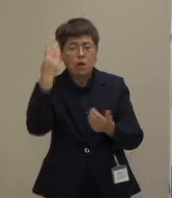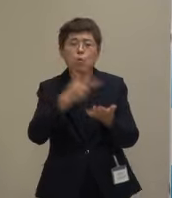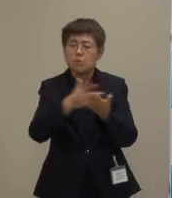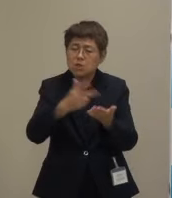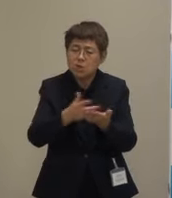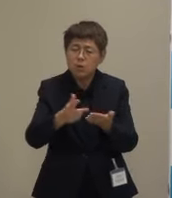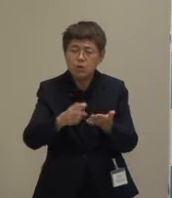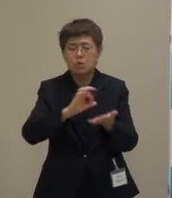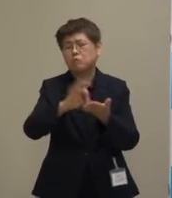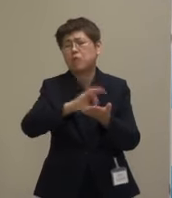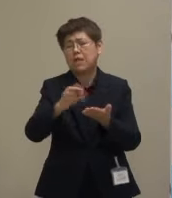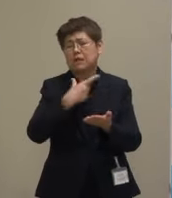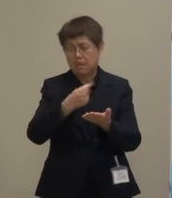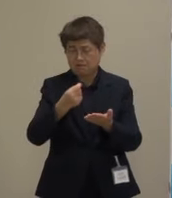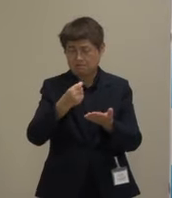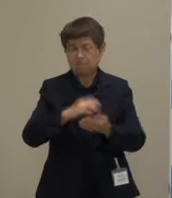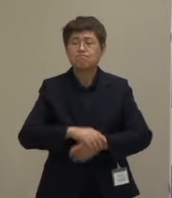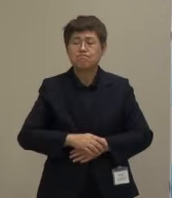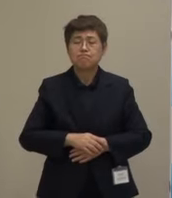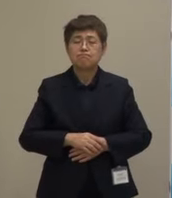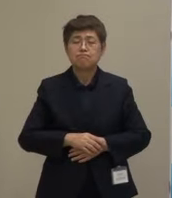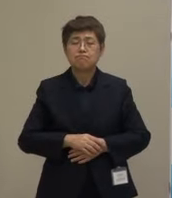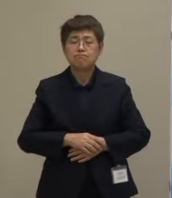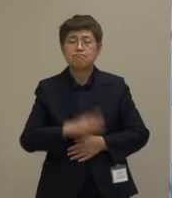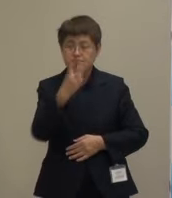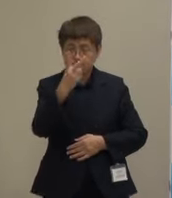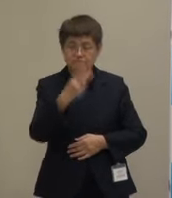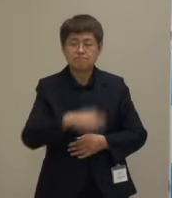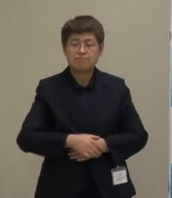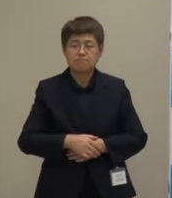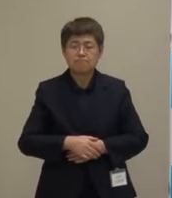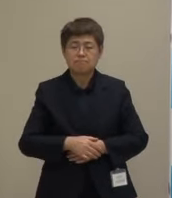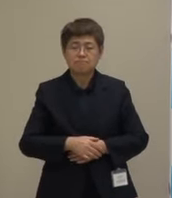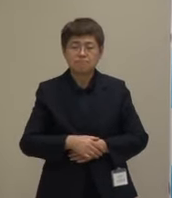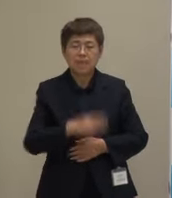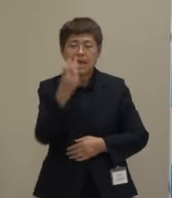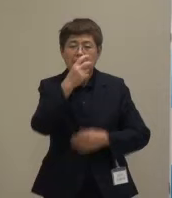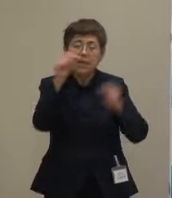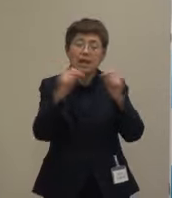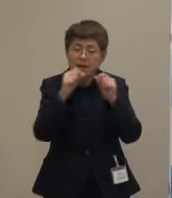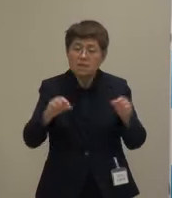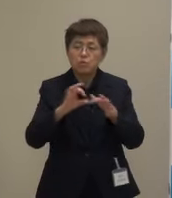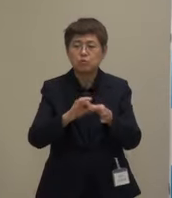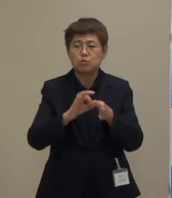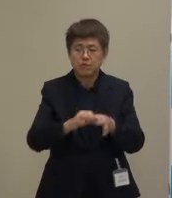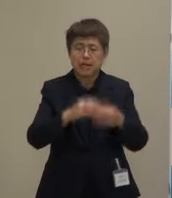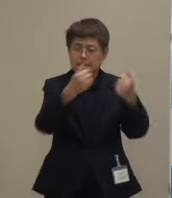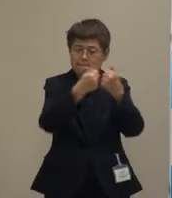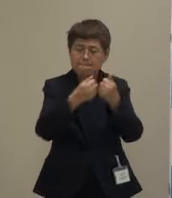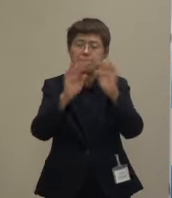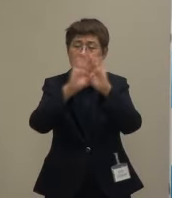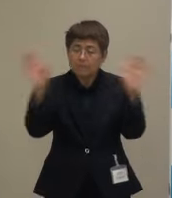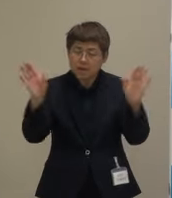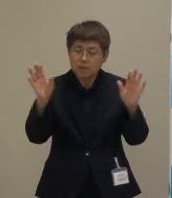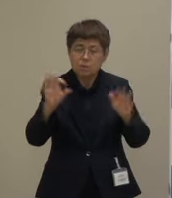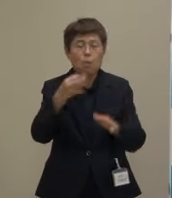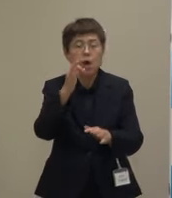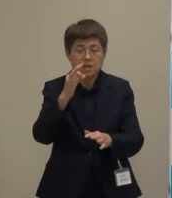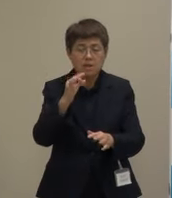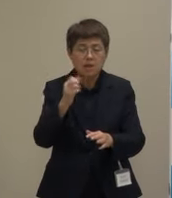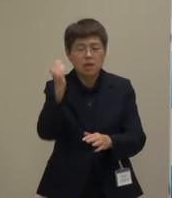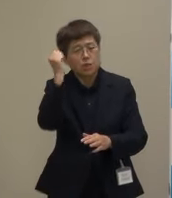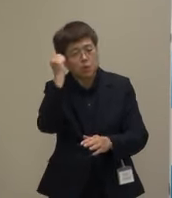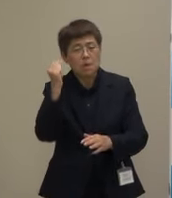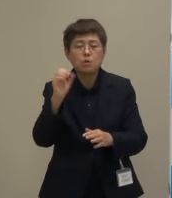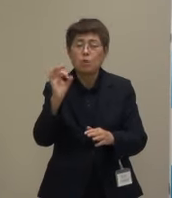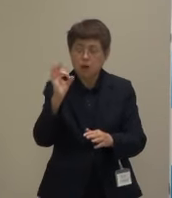活用するものです。2、推計結果については会議開催経費や宿泊